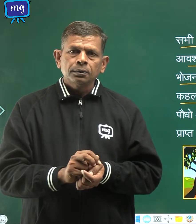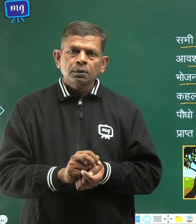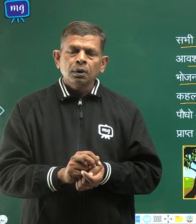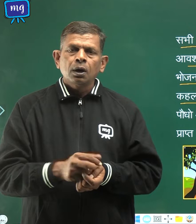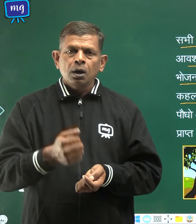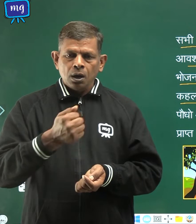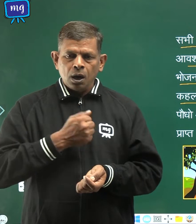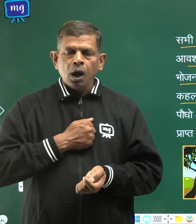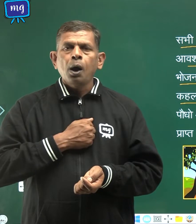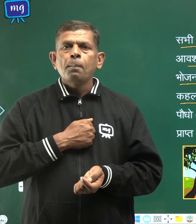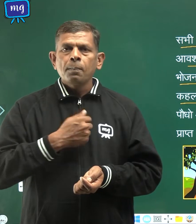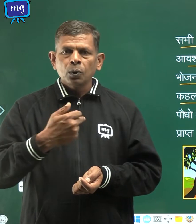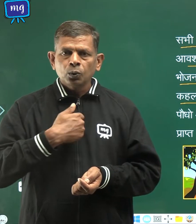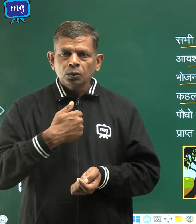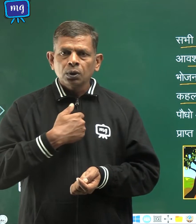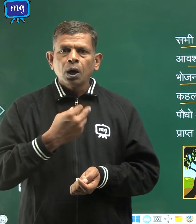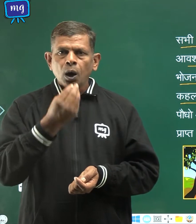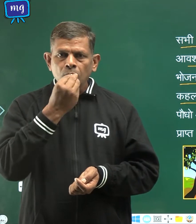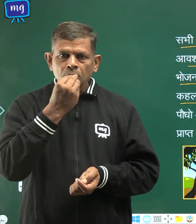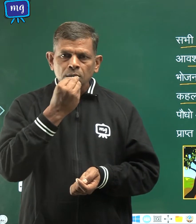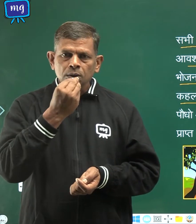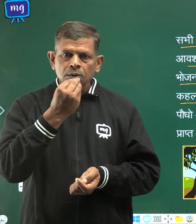हम अपना भोजन